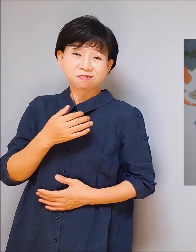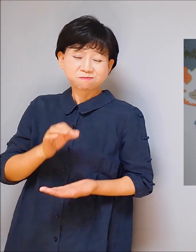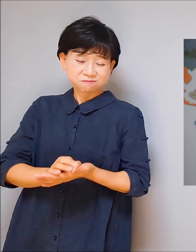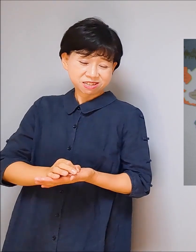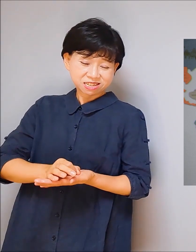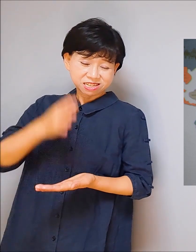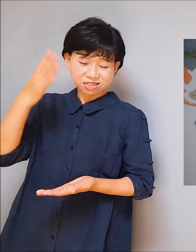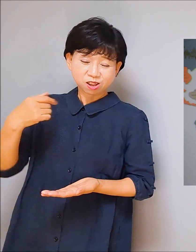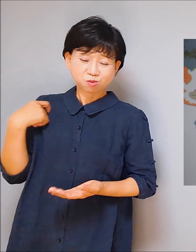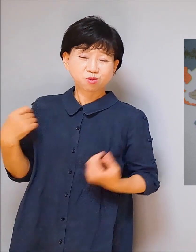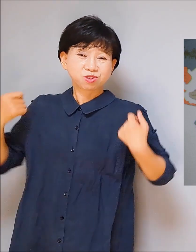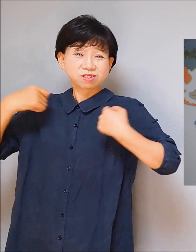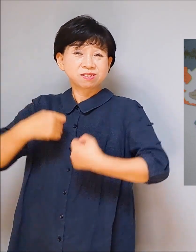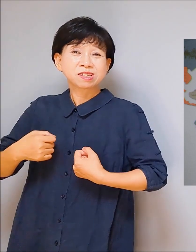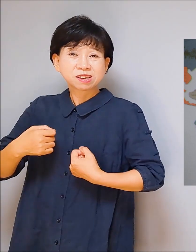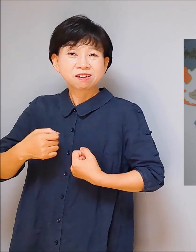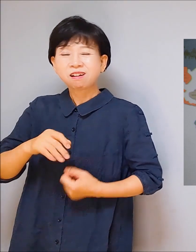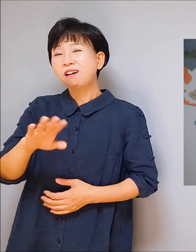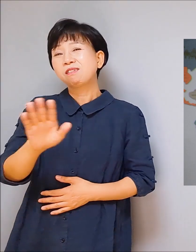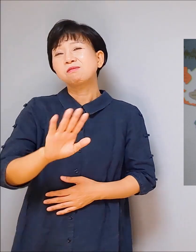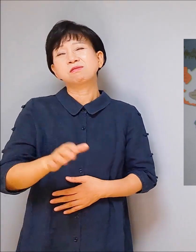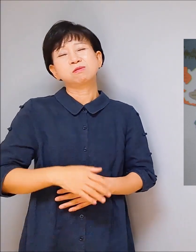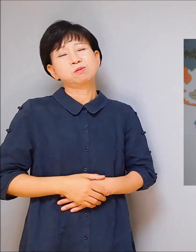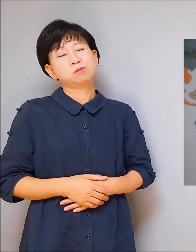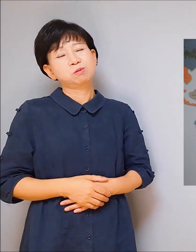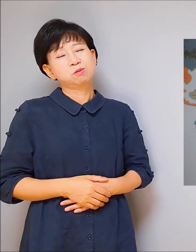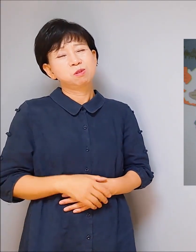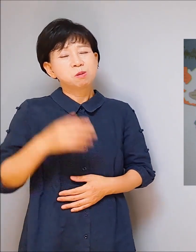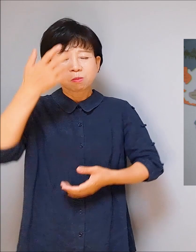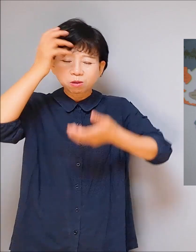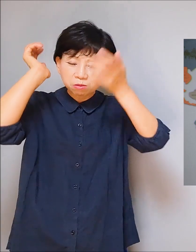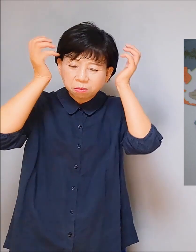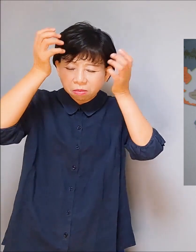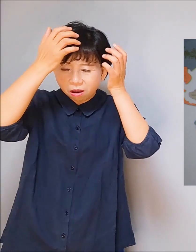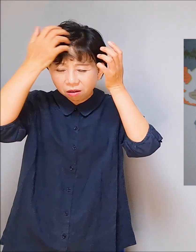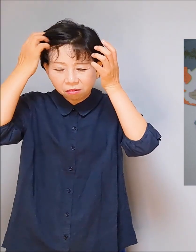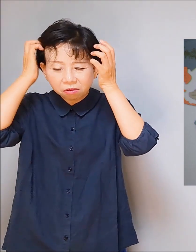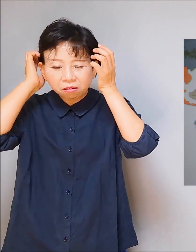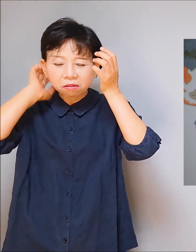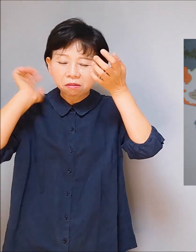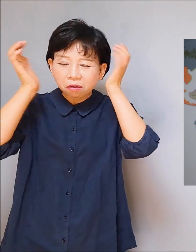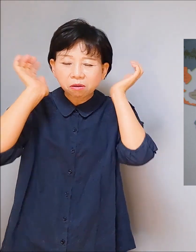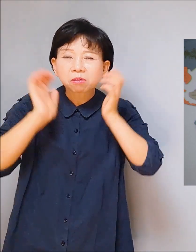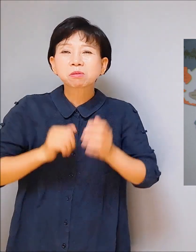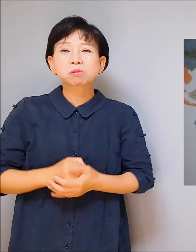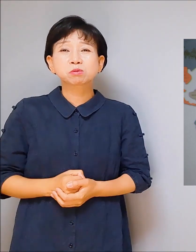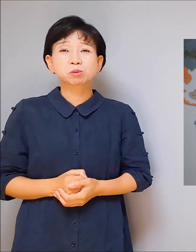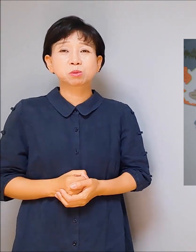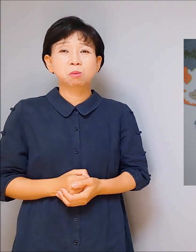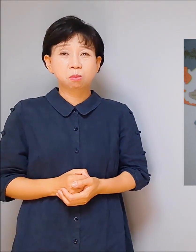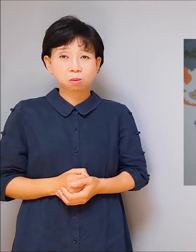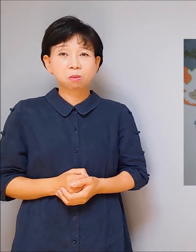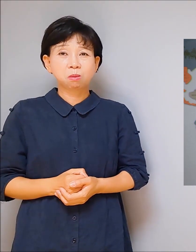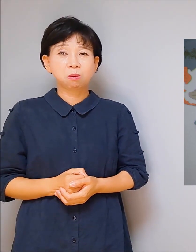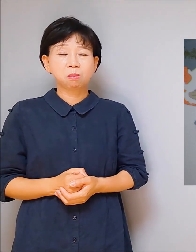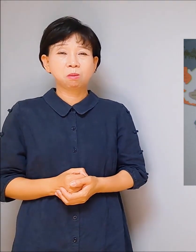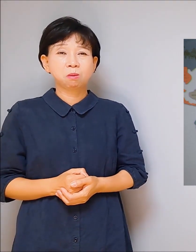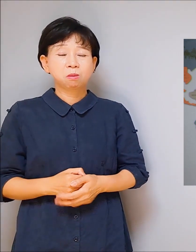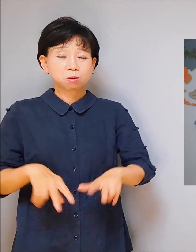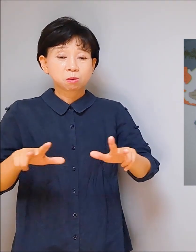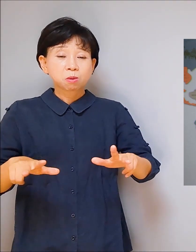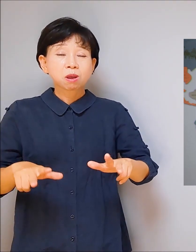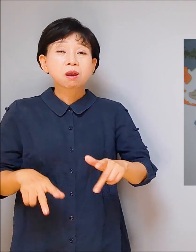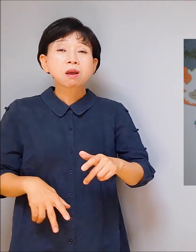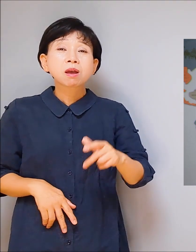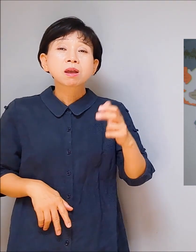얼굴에서 기름이 절절 흐르게 이것저것 다 이렇게 뭔가 할 수 있습니다. 왜요? 야곱은 지금 굉장한